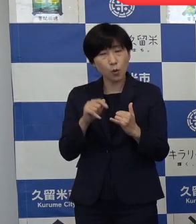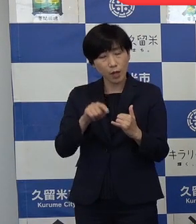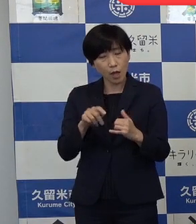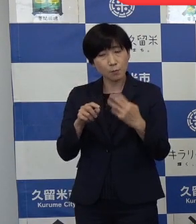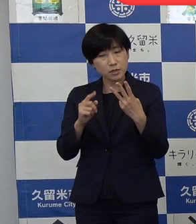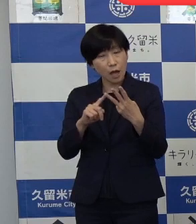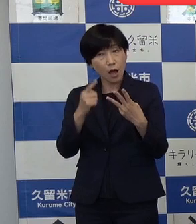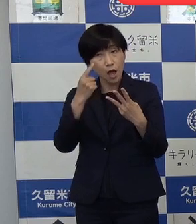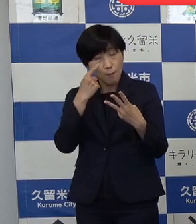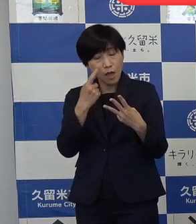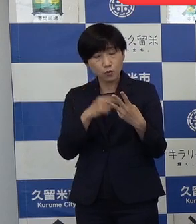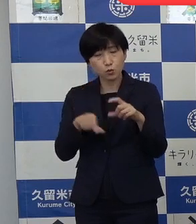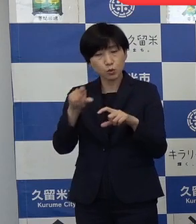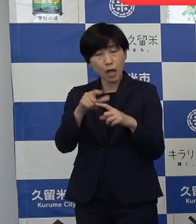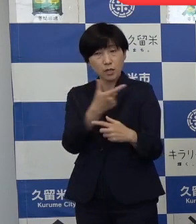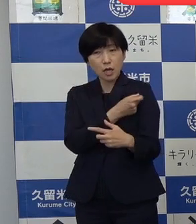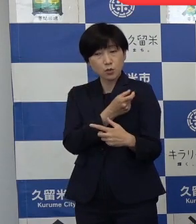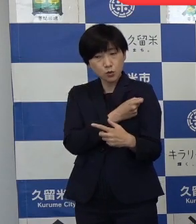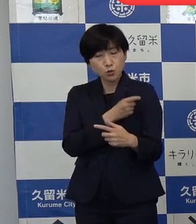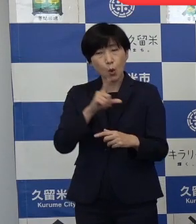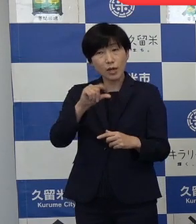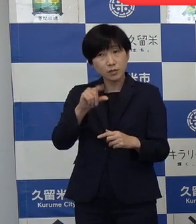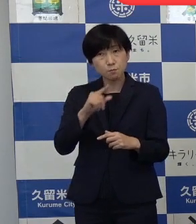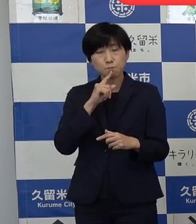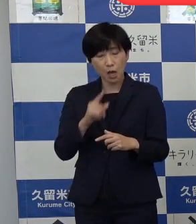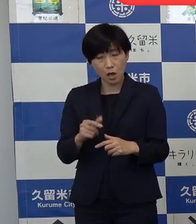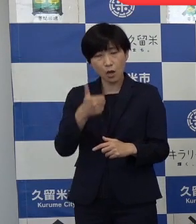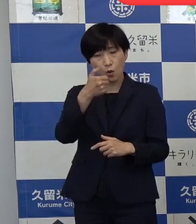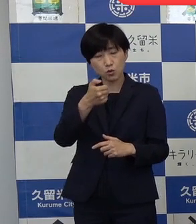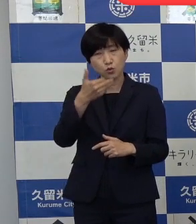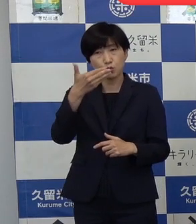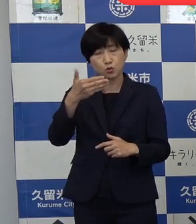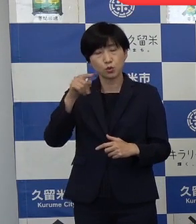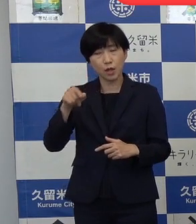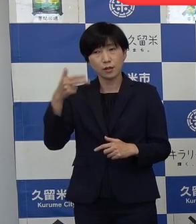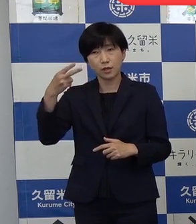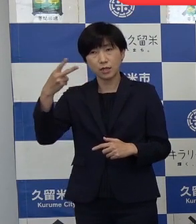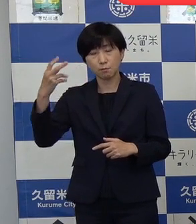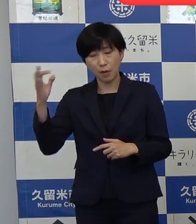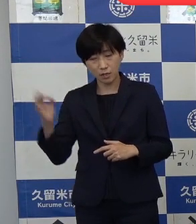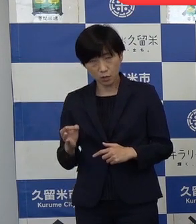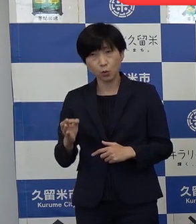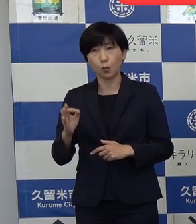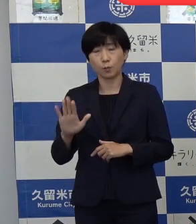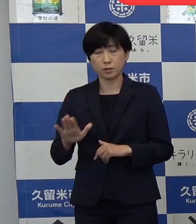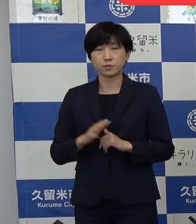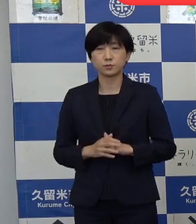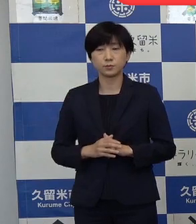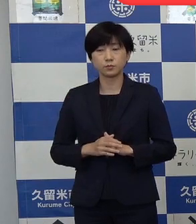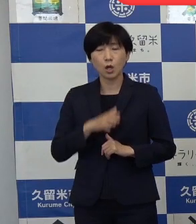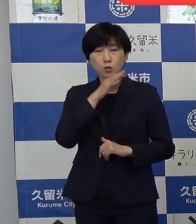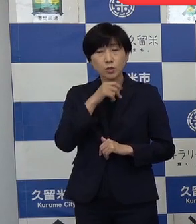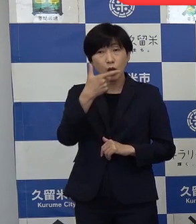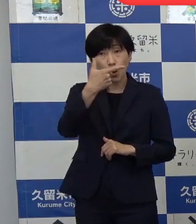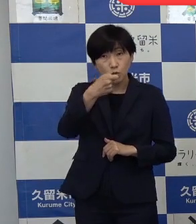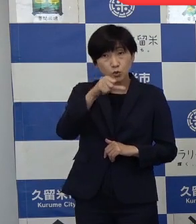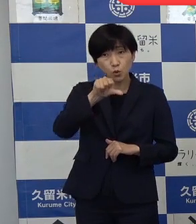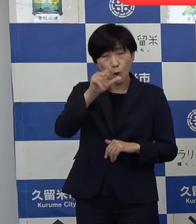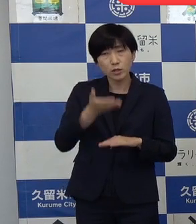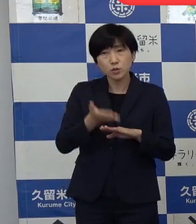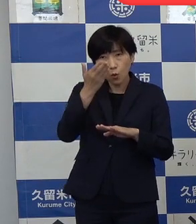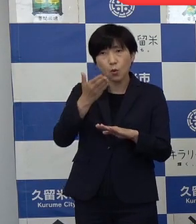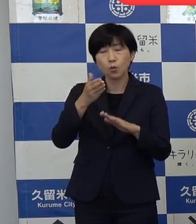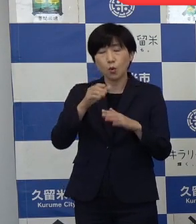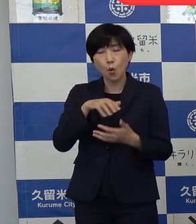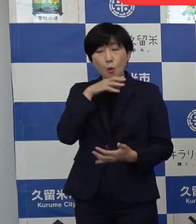目の追加接種の接種率は 59.2% です。これは